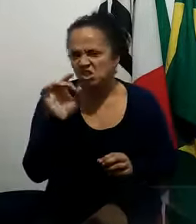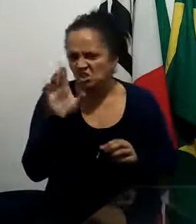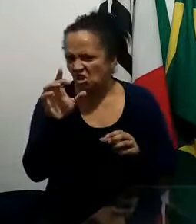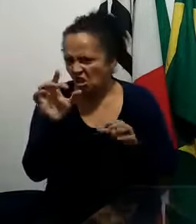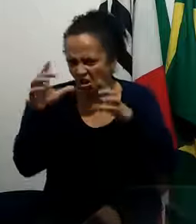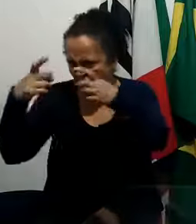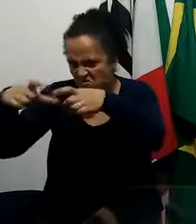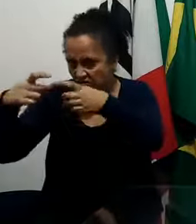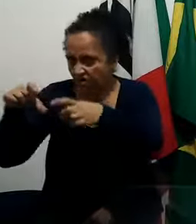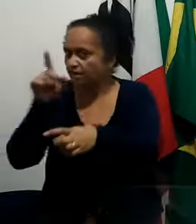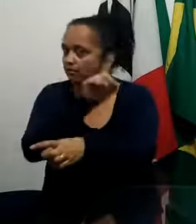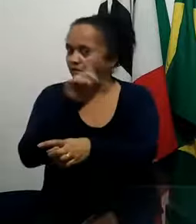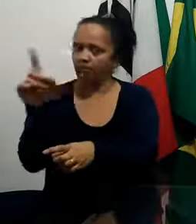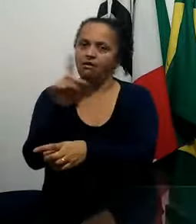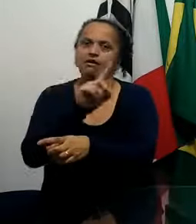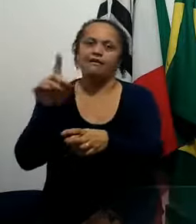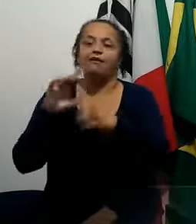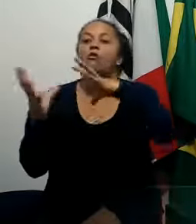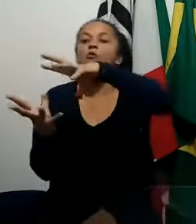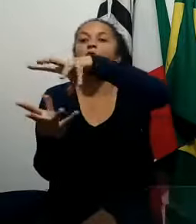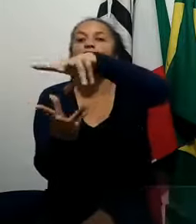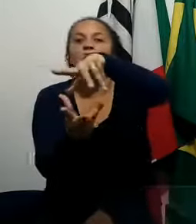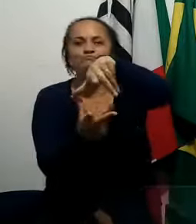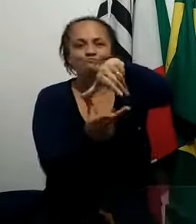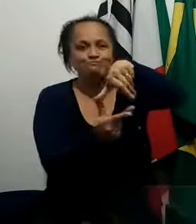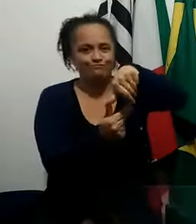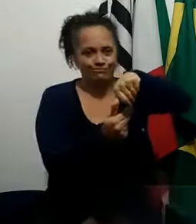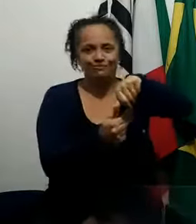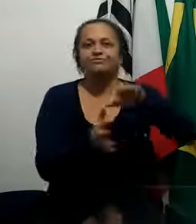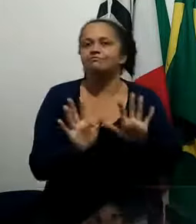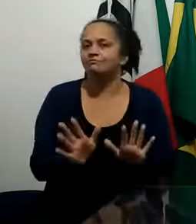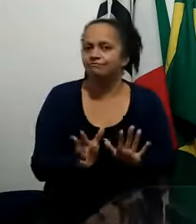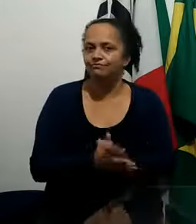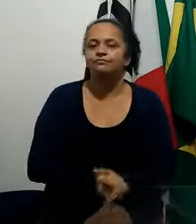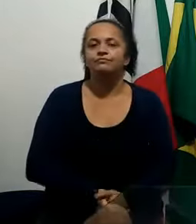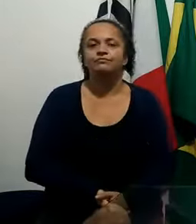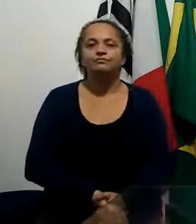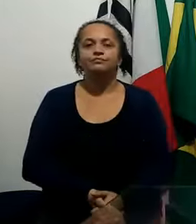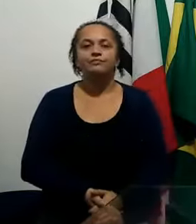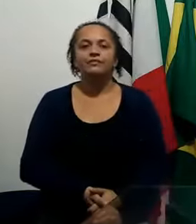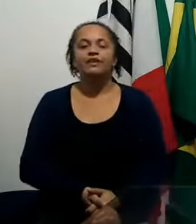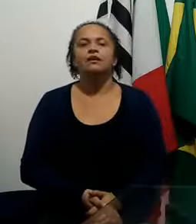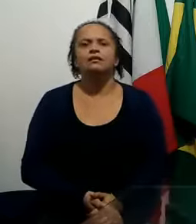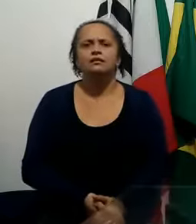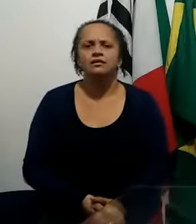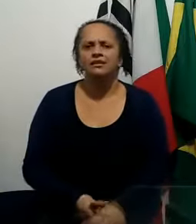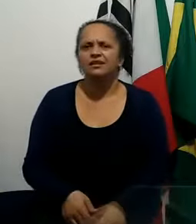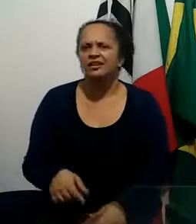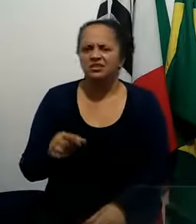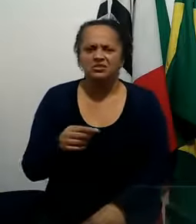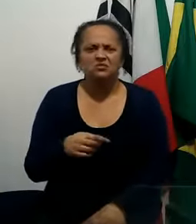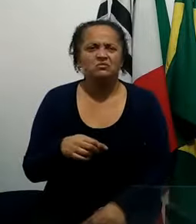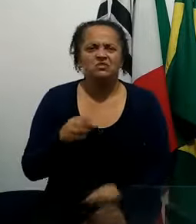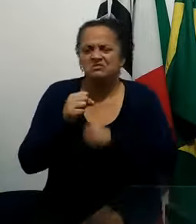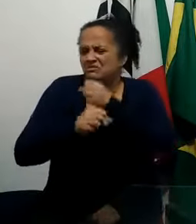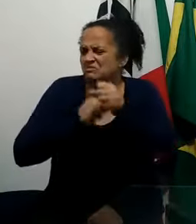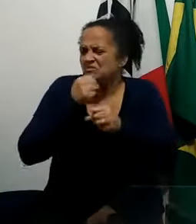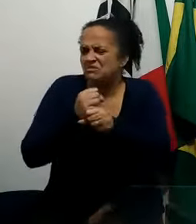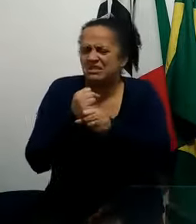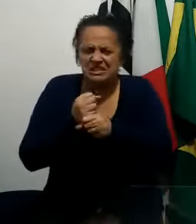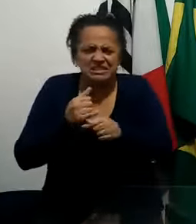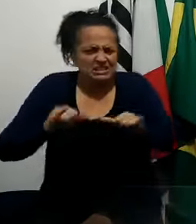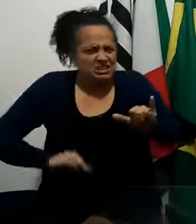ali, Jerusalém. Vai abranger o mundo inteiro. Será o pior tempo de aflição e angústia que